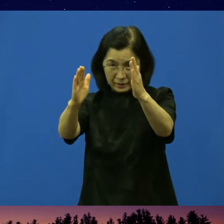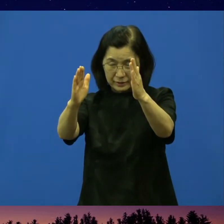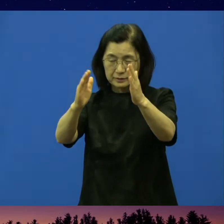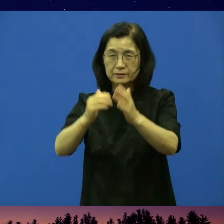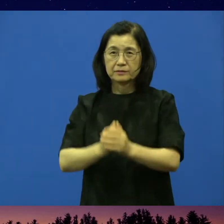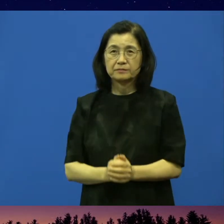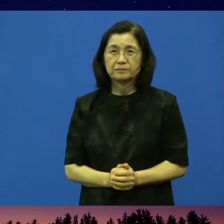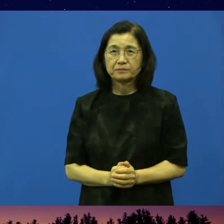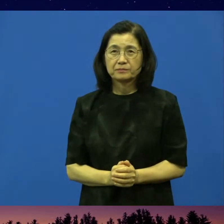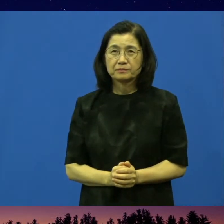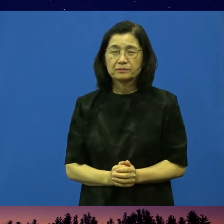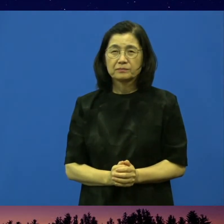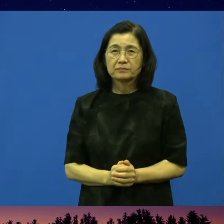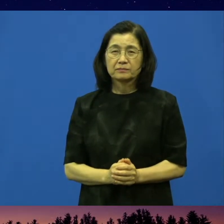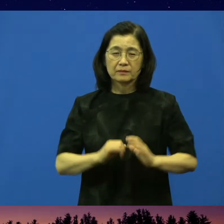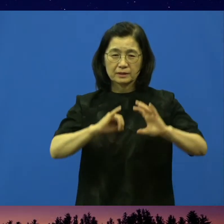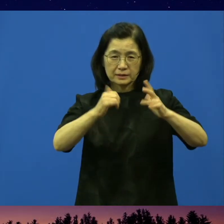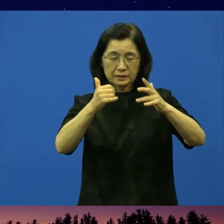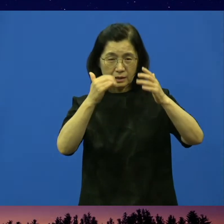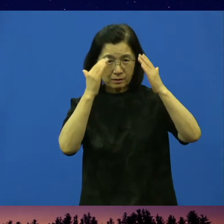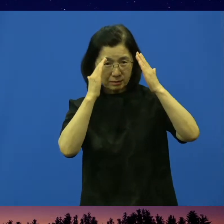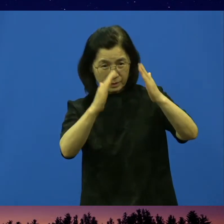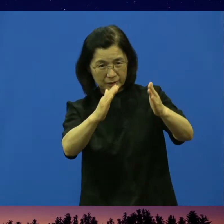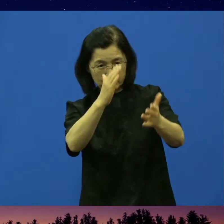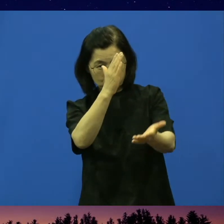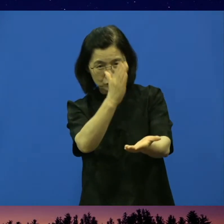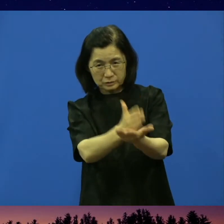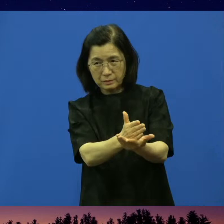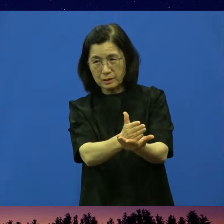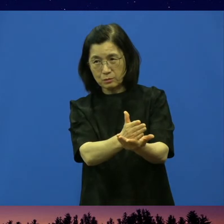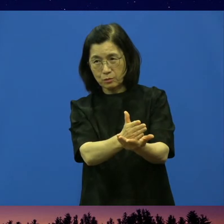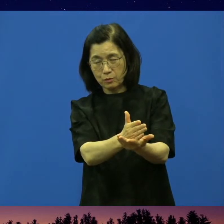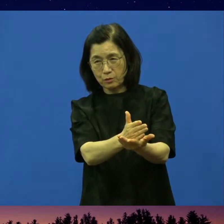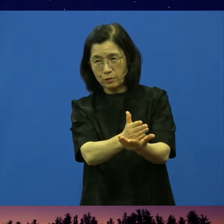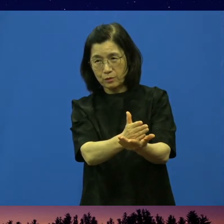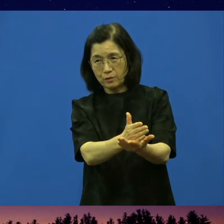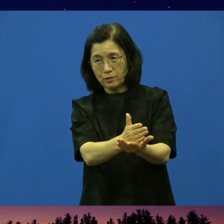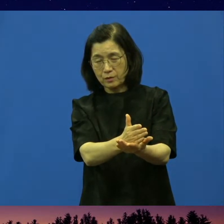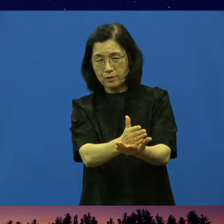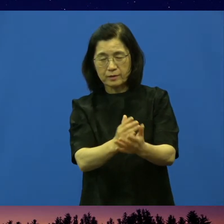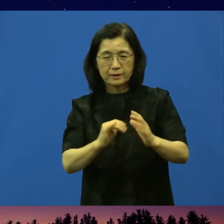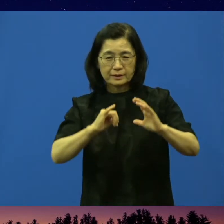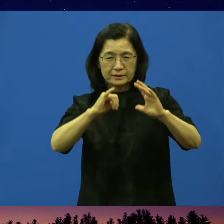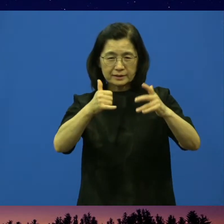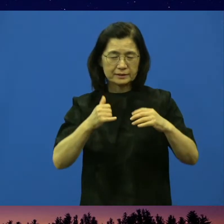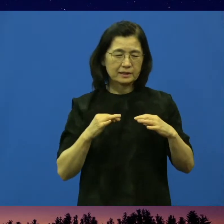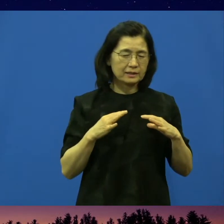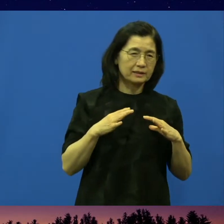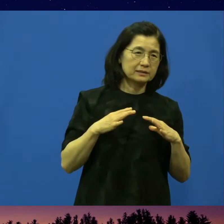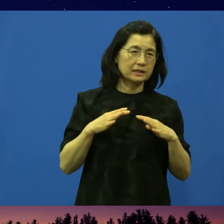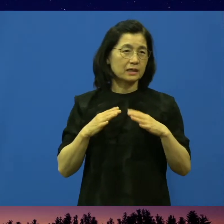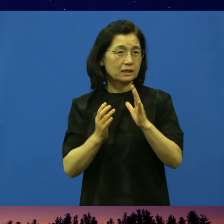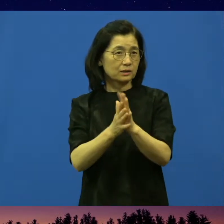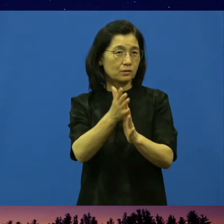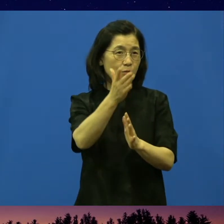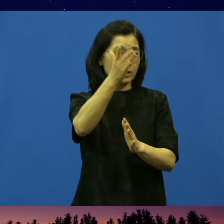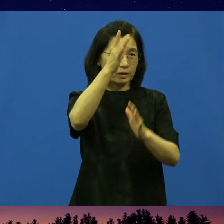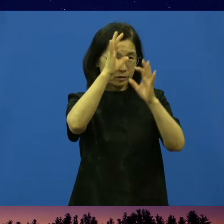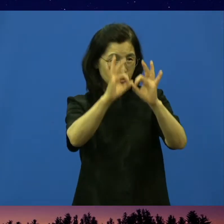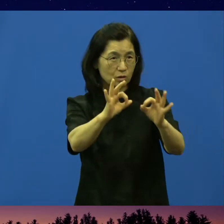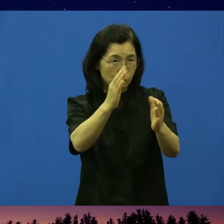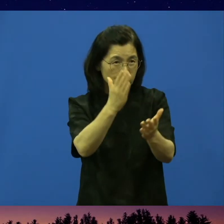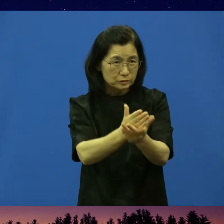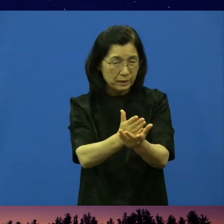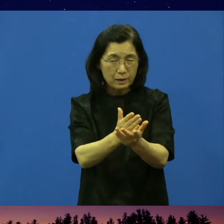애굽의 고깃국이 아니고 그 세상에서 그 자랑하는 화려한 어떤 것들이 아니고